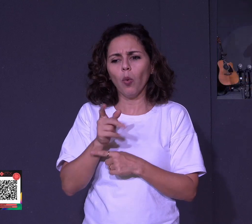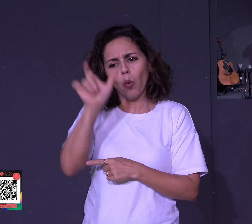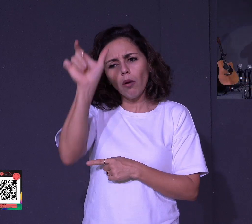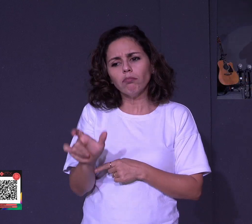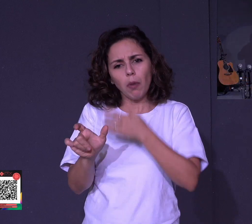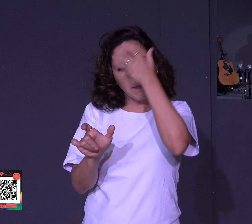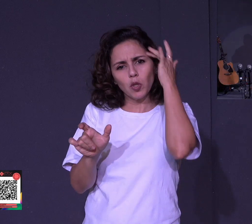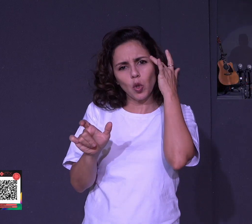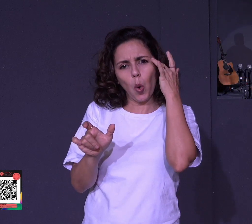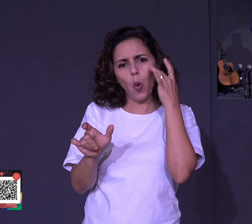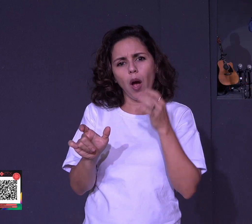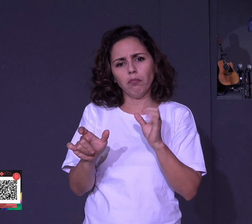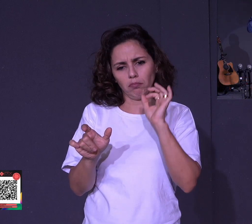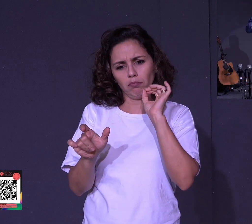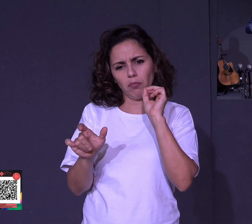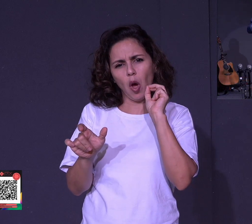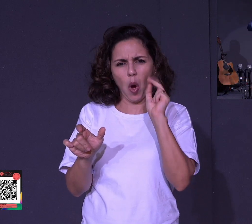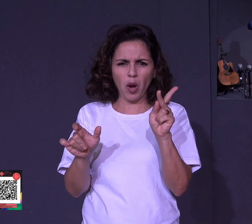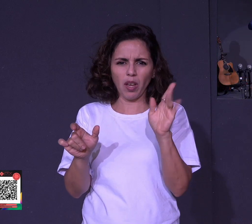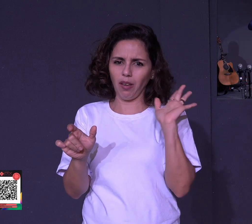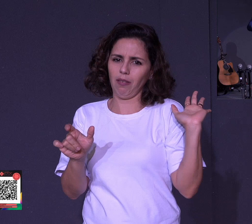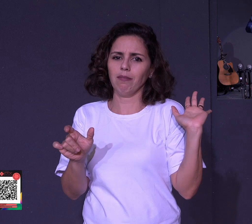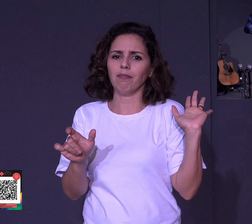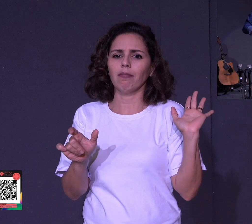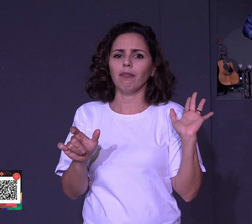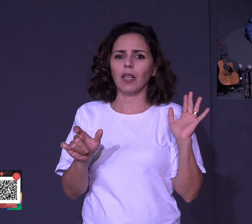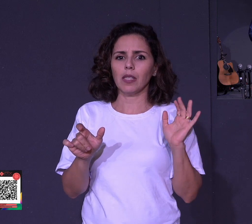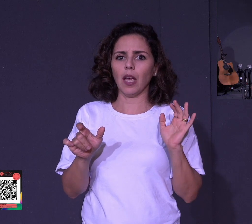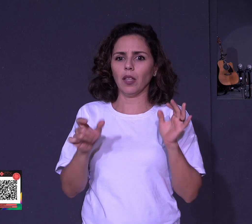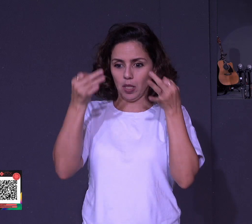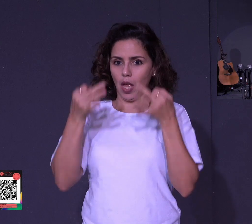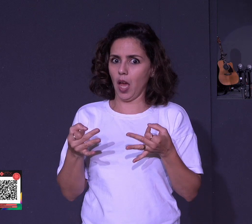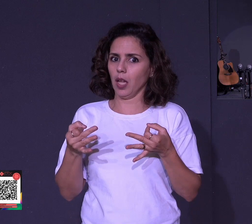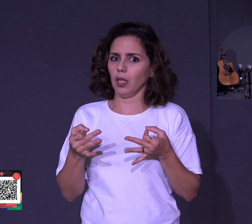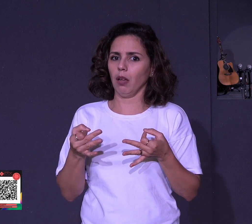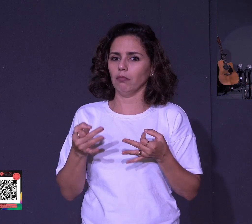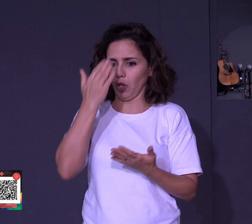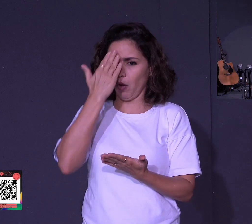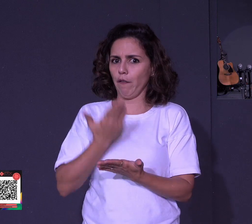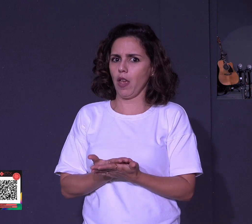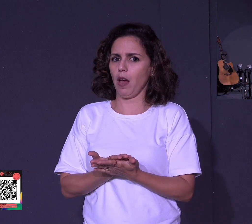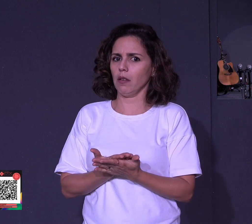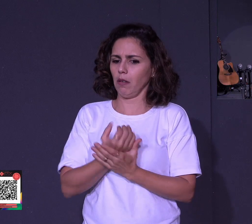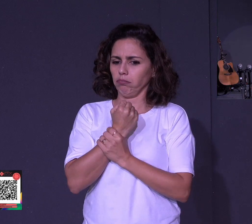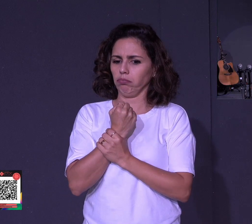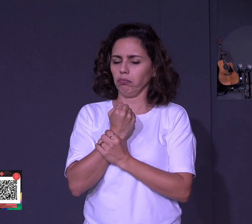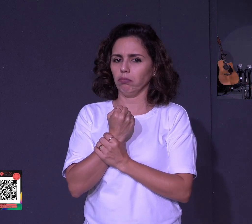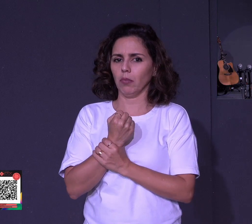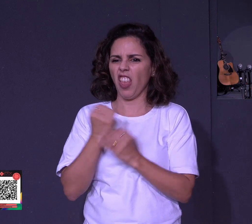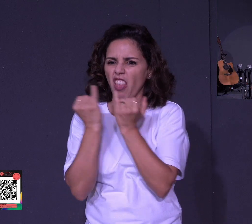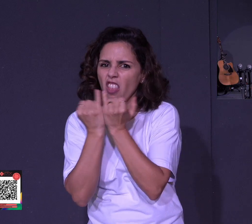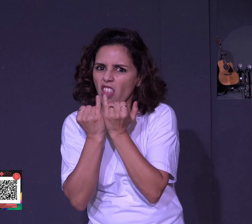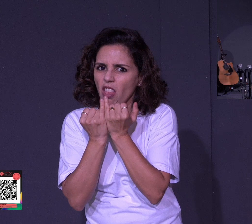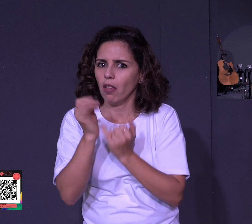Cuidado, porque tem crente que gosta de mascarar a fofoca. Sabe como? Chega para o irmão e diz assim: eu vou dizer só para a